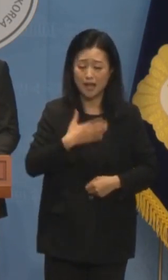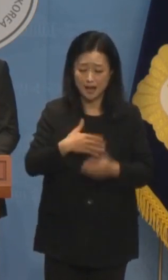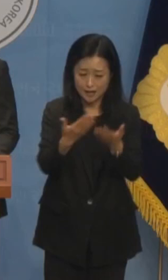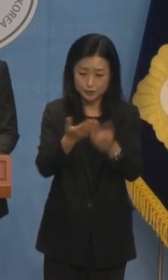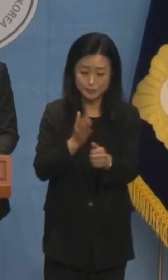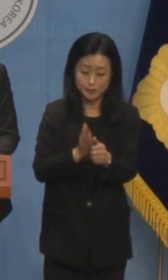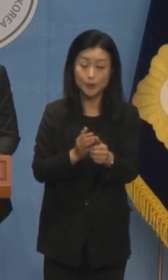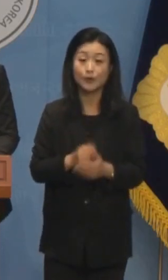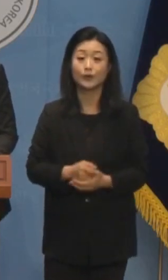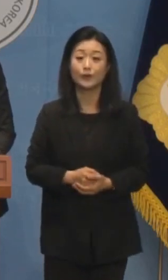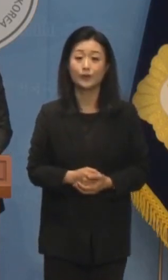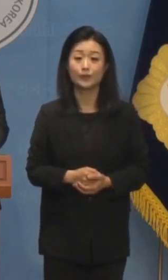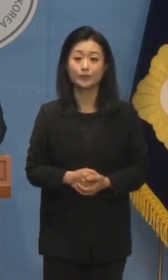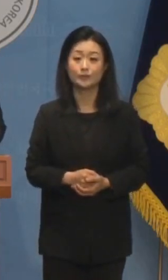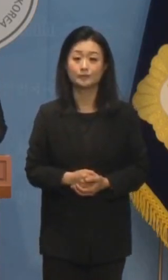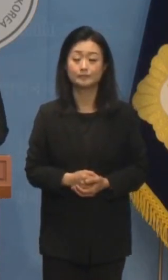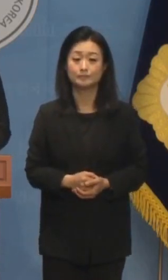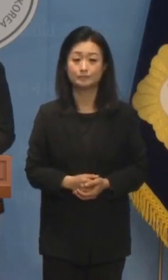부탁드립니다.